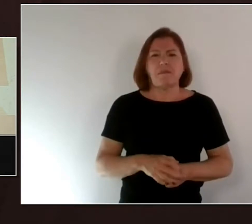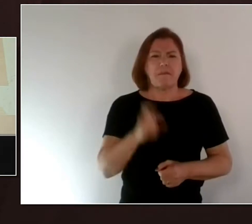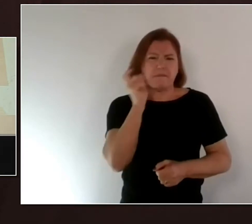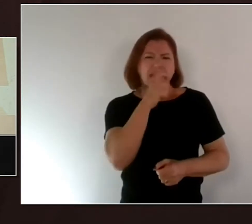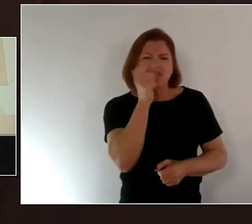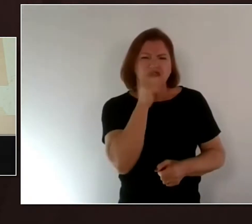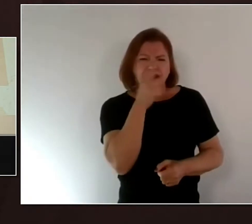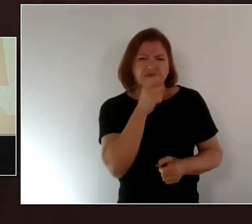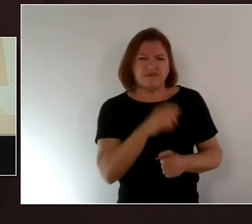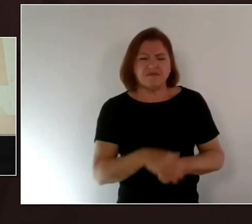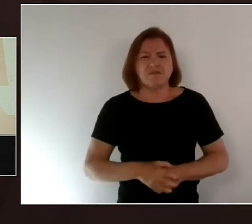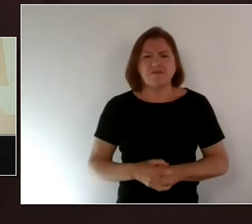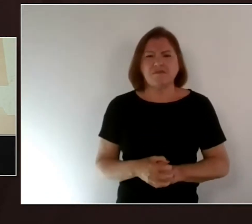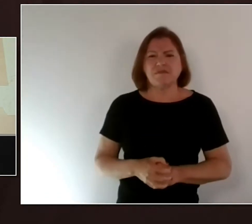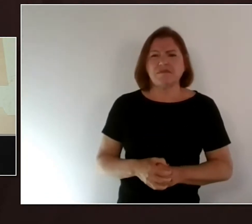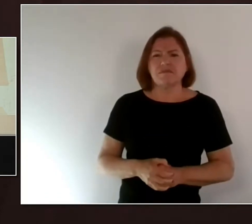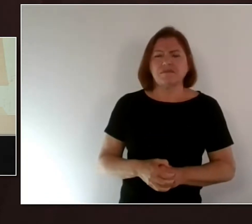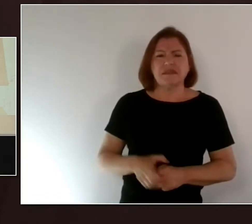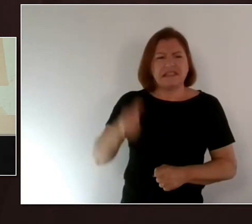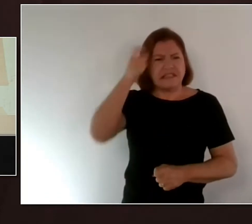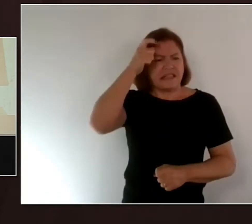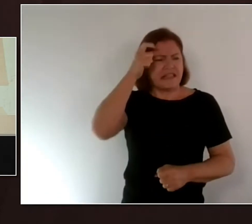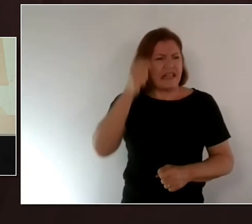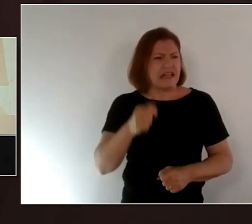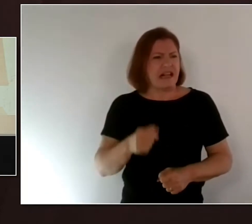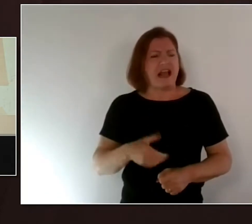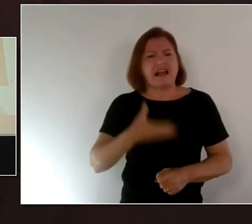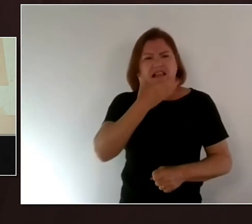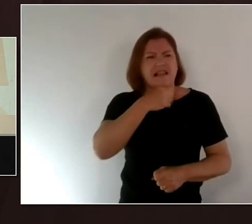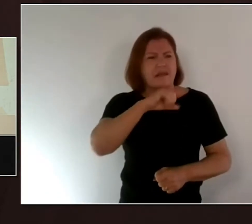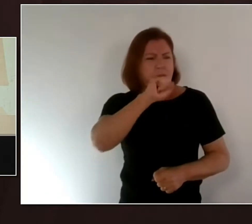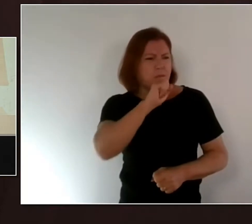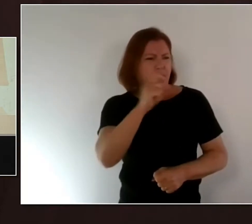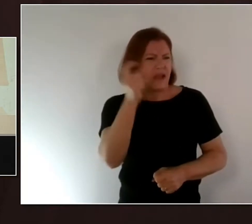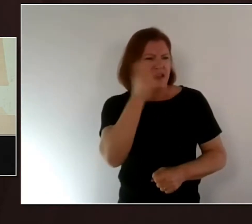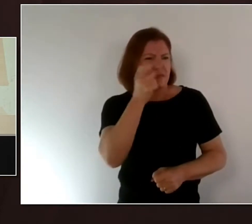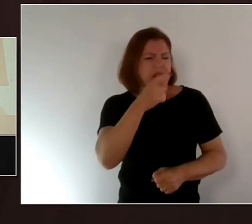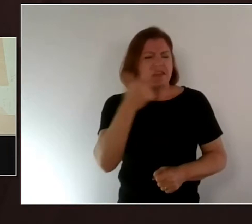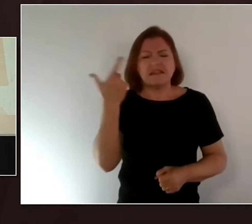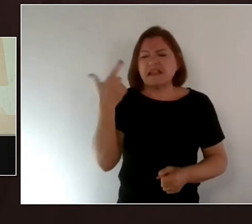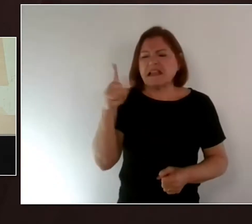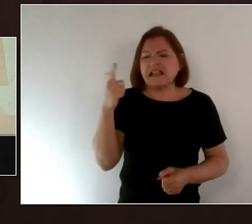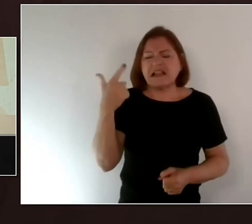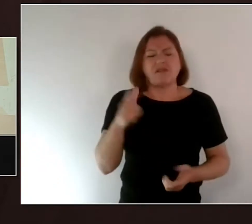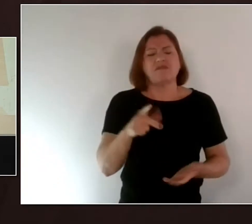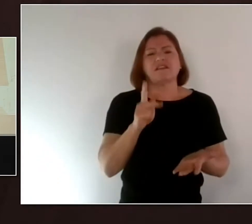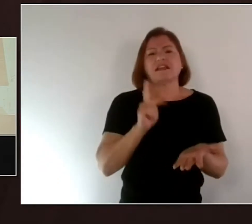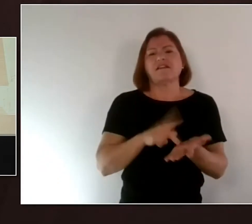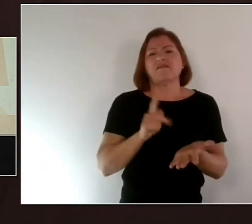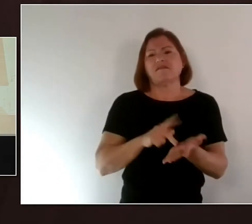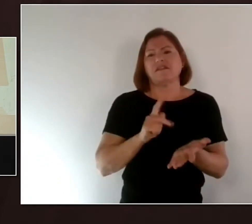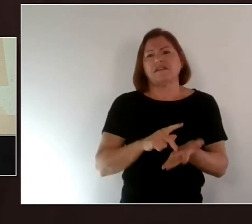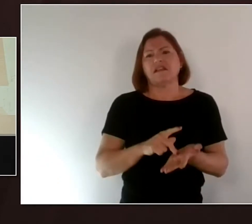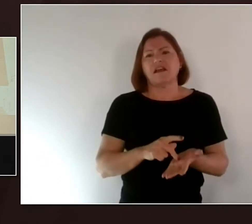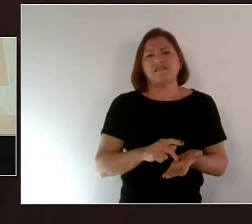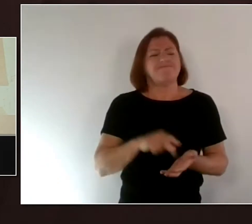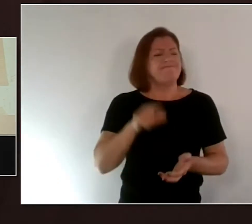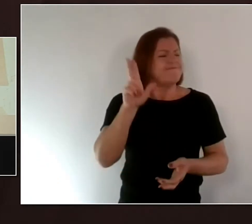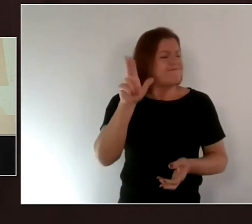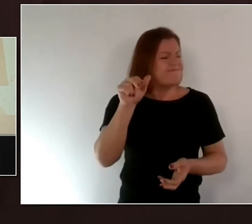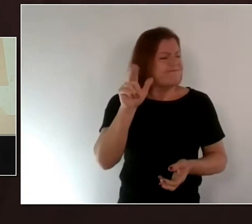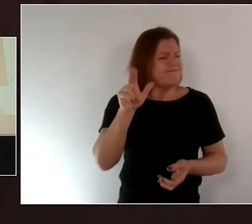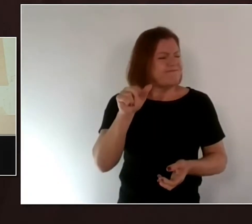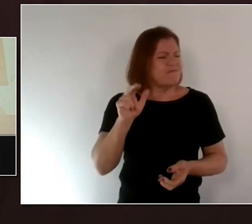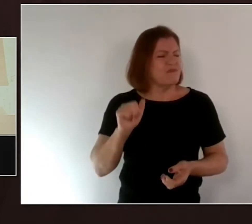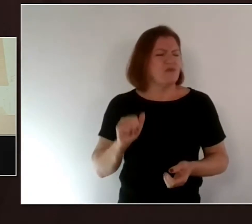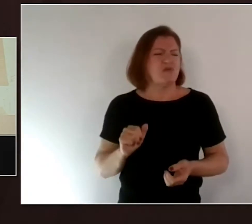é o pai da mentira. Nele não há verdade, e ele nunca se